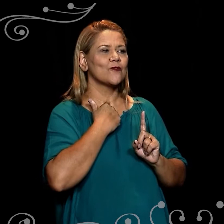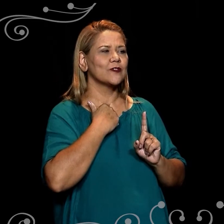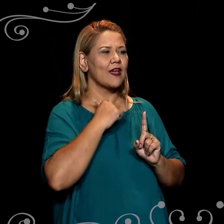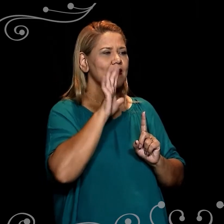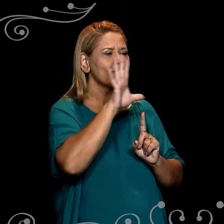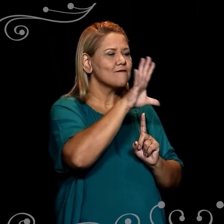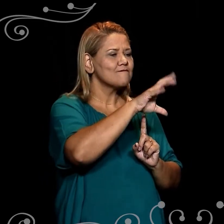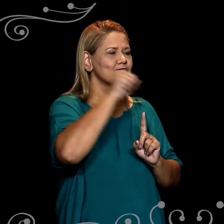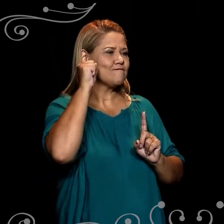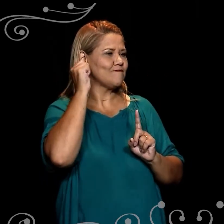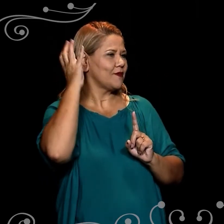alguns fios.